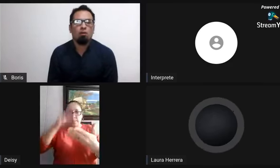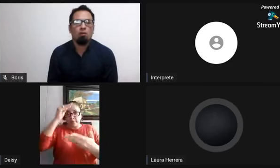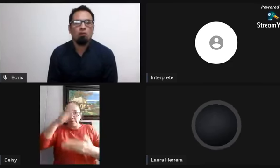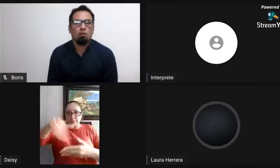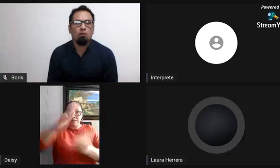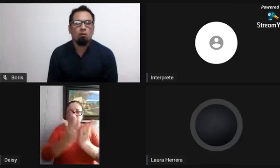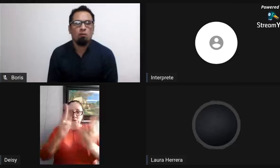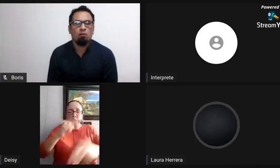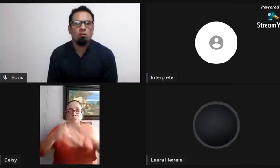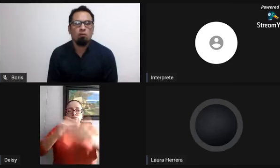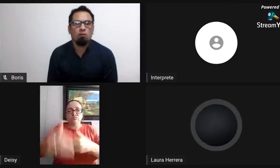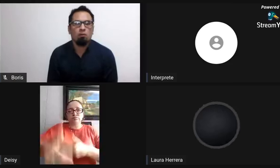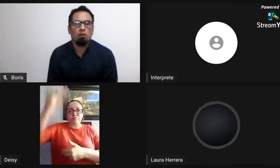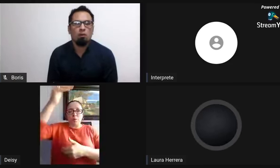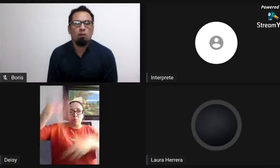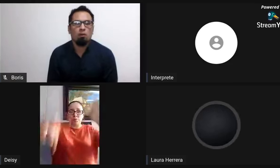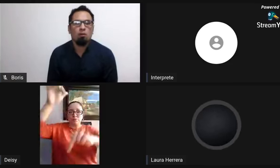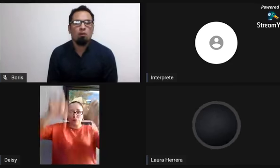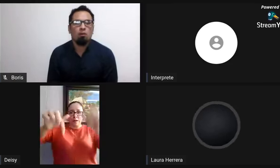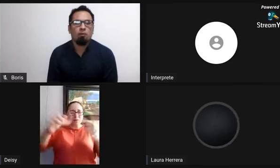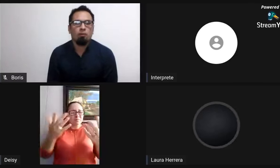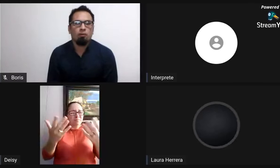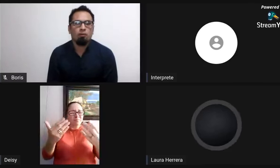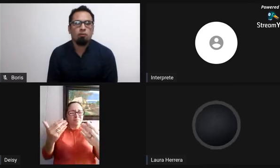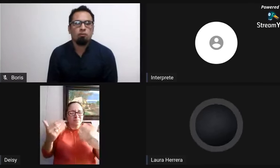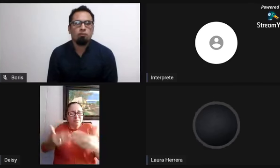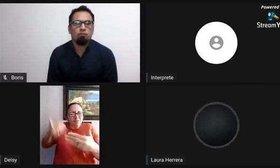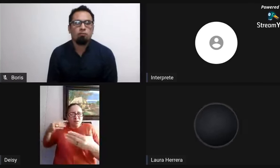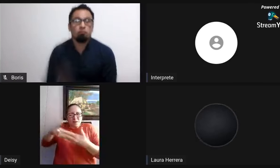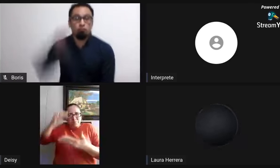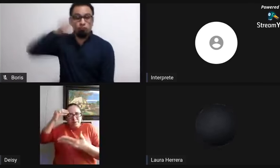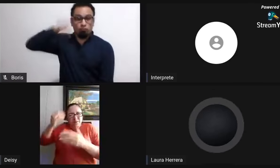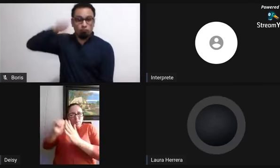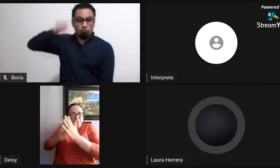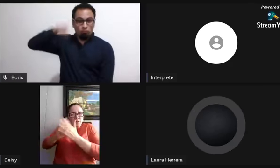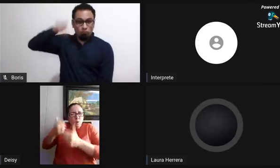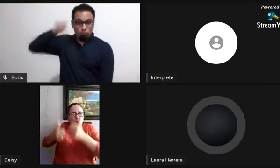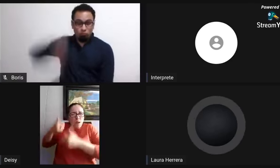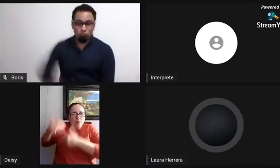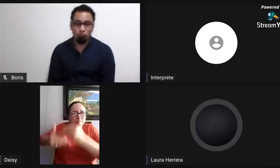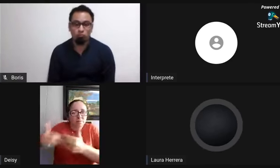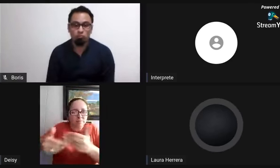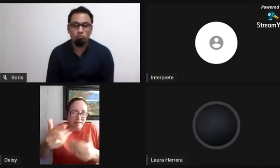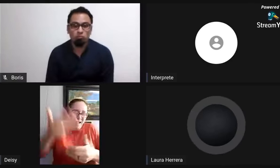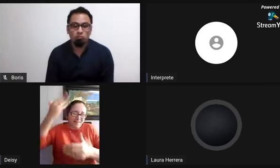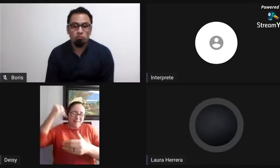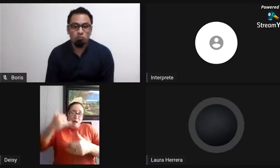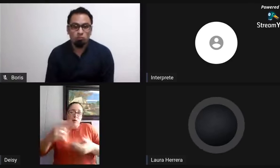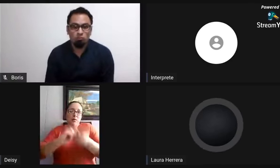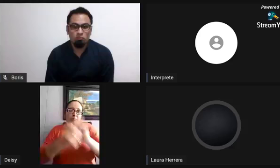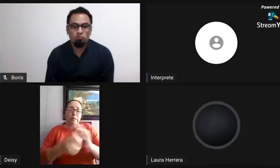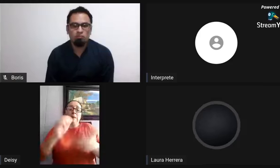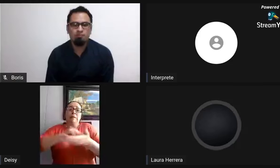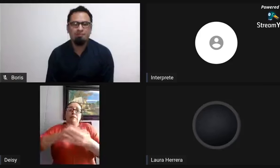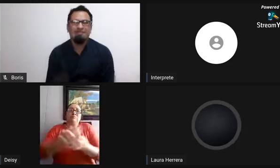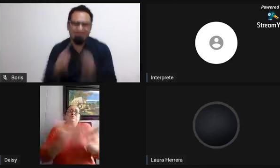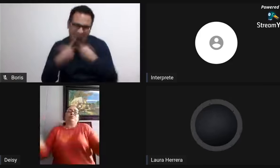que los conservadores promovían una educación católica. ¿Qué tipo de materias tenían ellos en los colegios